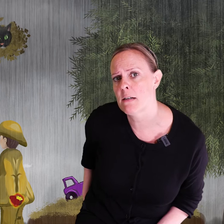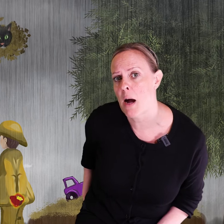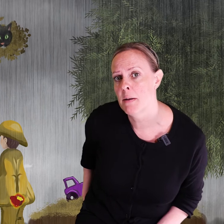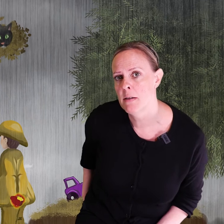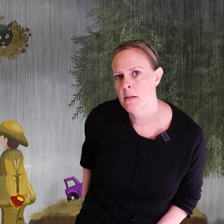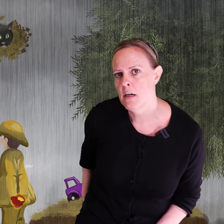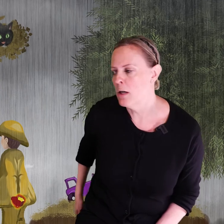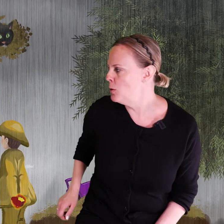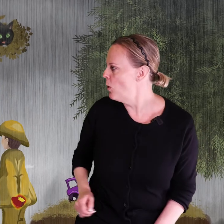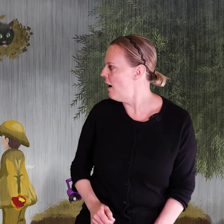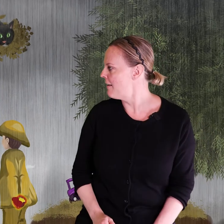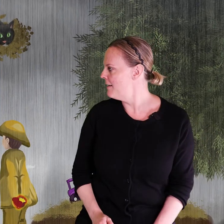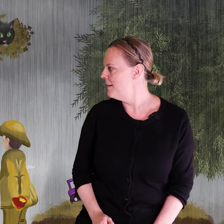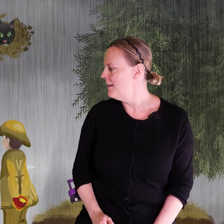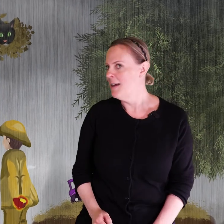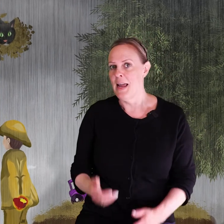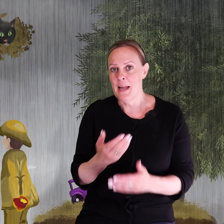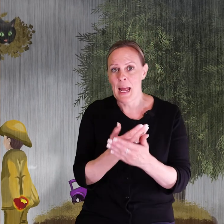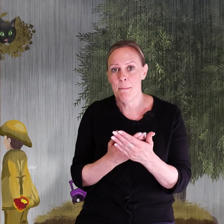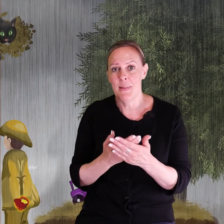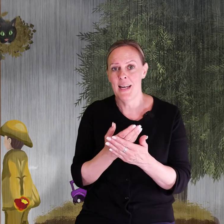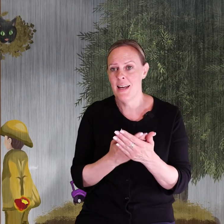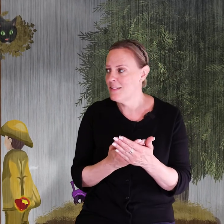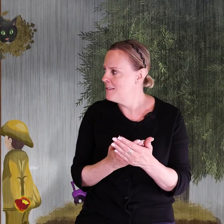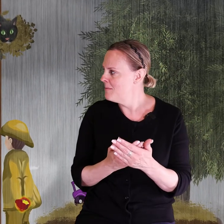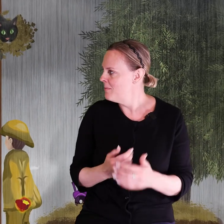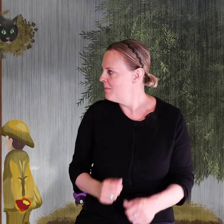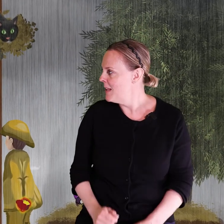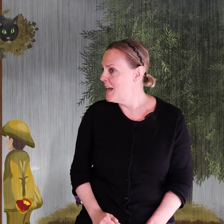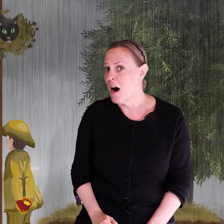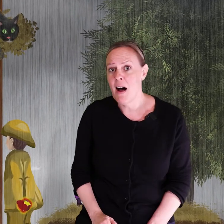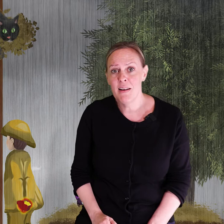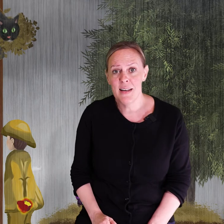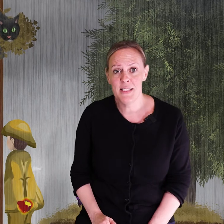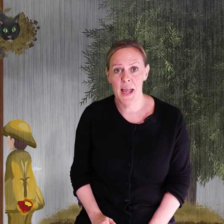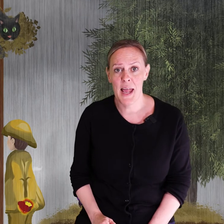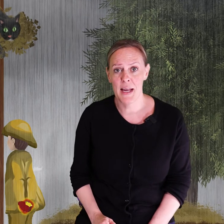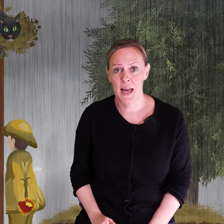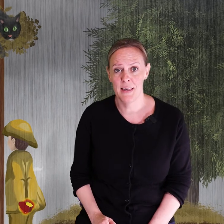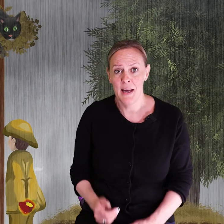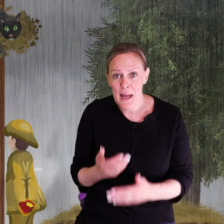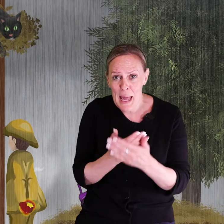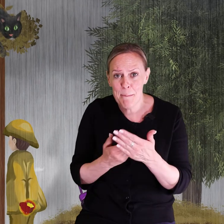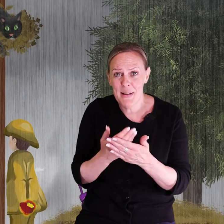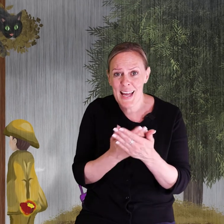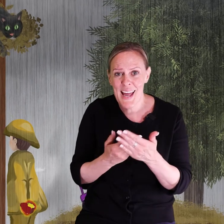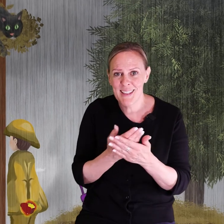byxfickan. Nu har han en hemlighet. En alldeles egen hemlighet.